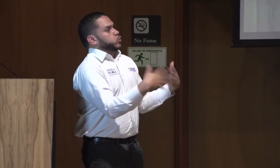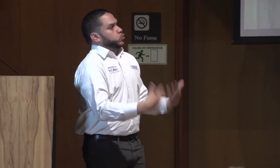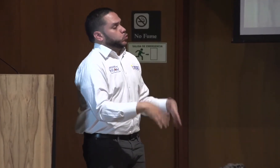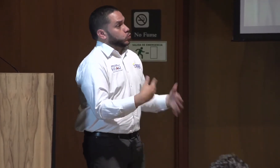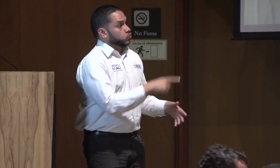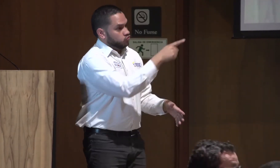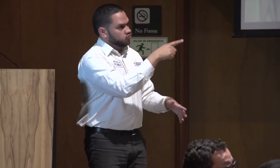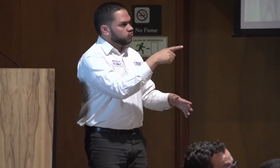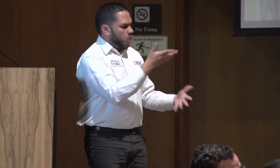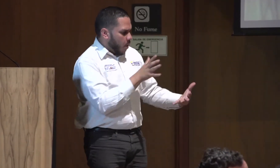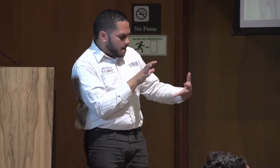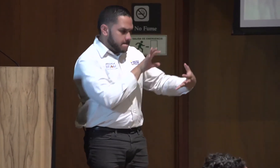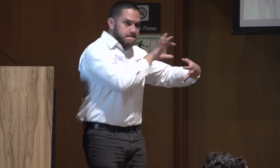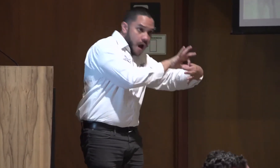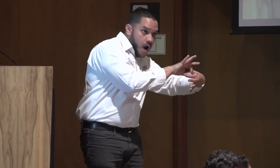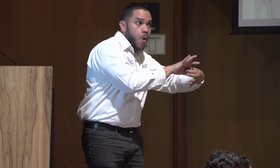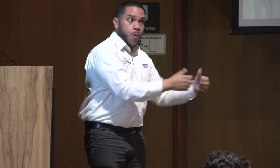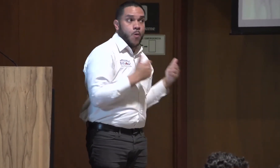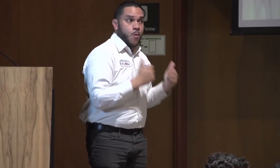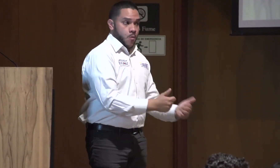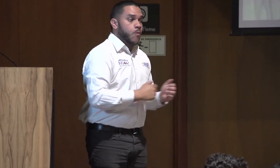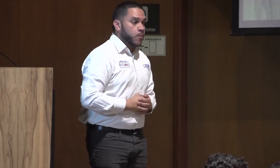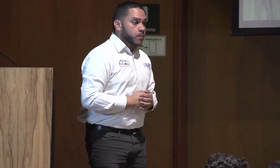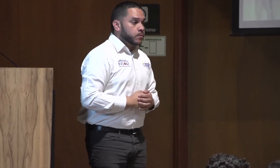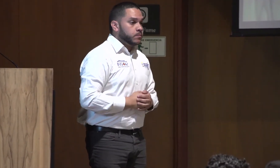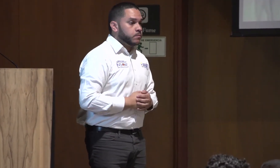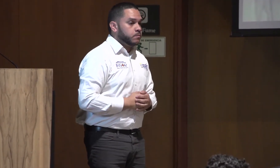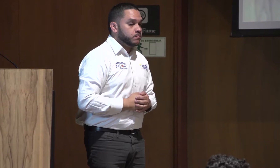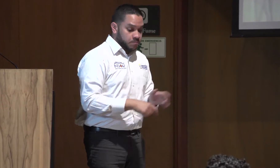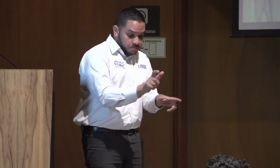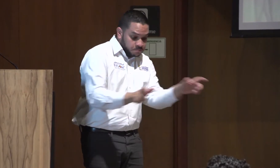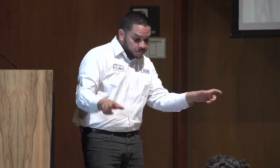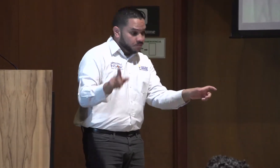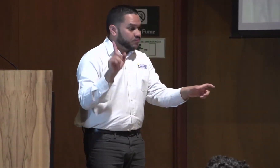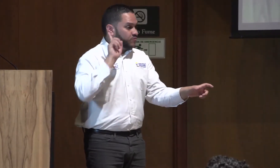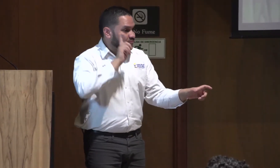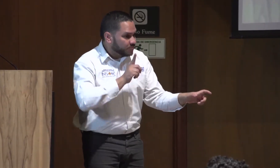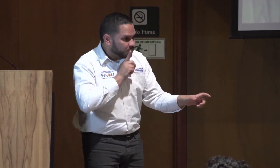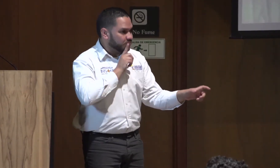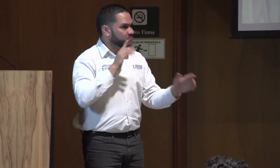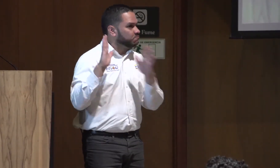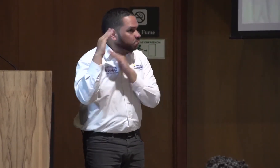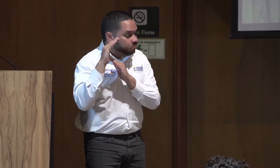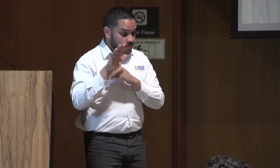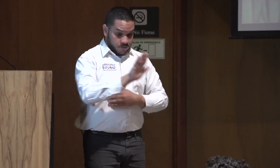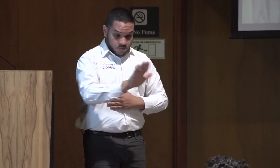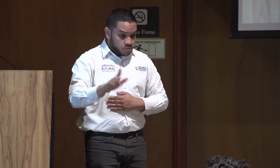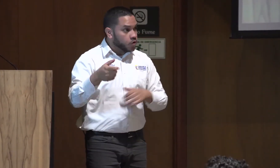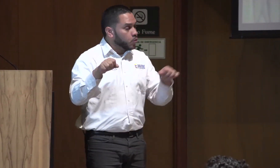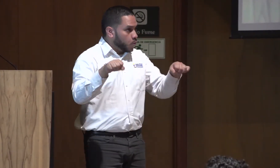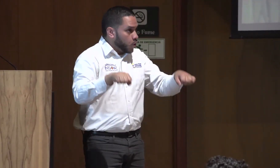este acercamiento que se está haciendo para que las personas sordas tengan la posibilidad de